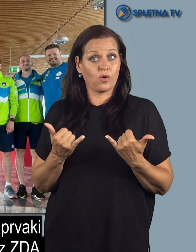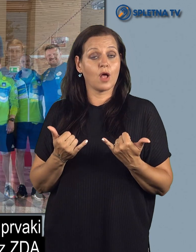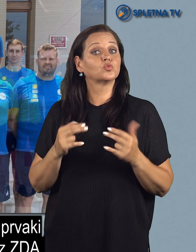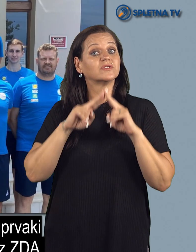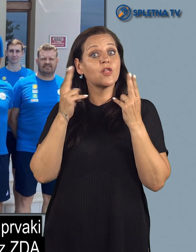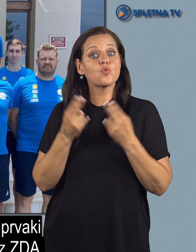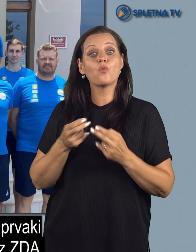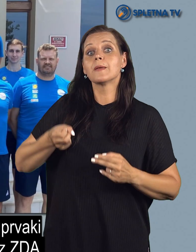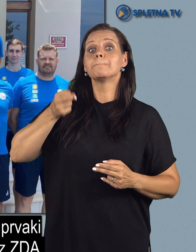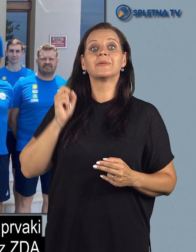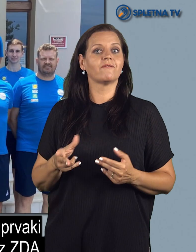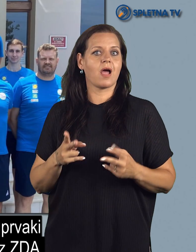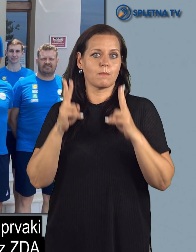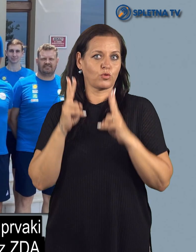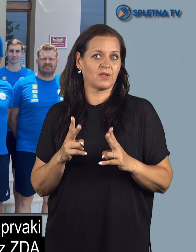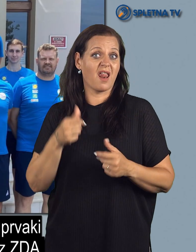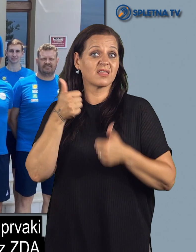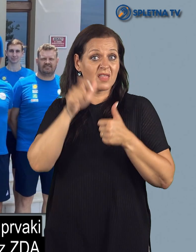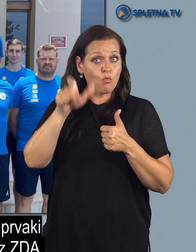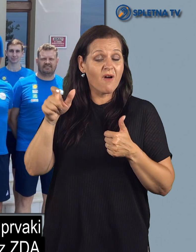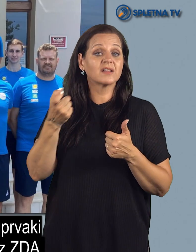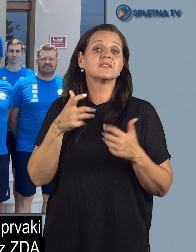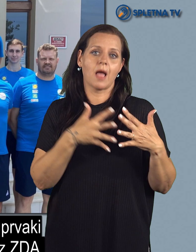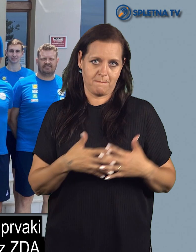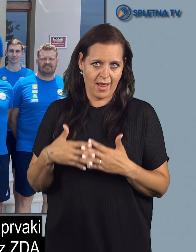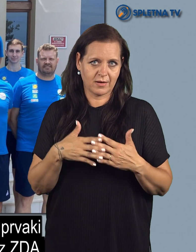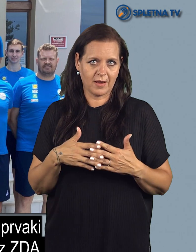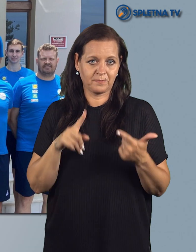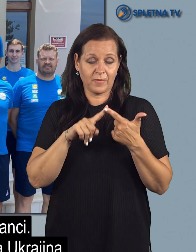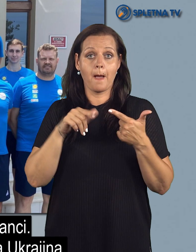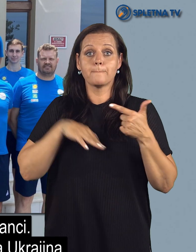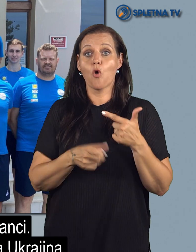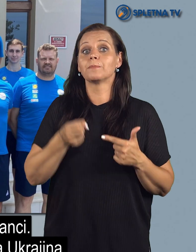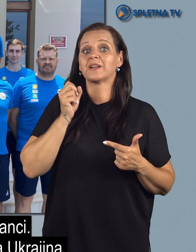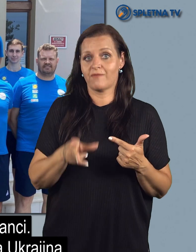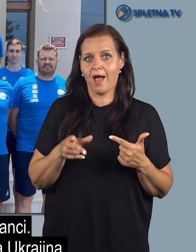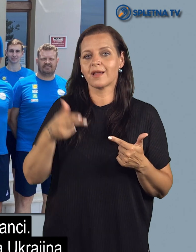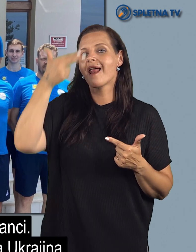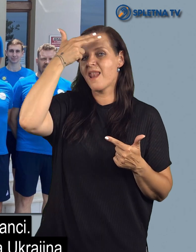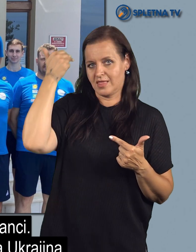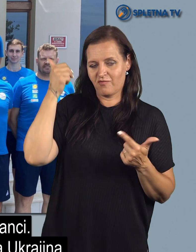Tokrat so svetovni prvaki postali tekmovalci iz ZDA, podprvaki pa Litvanci.